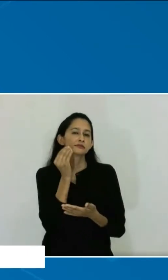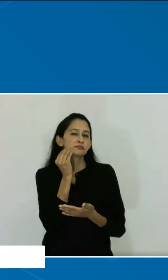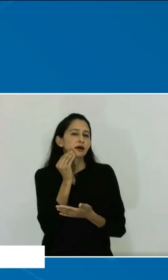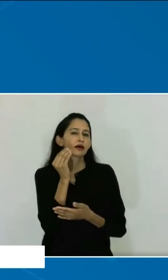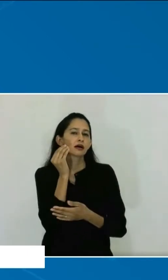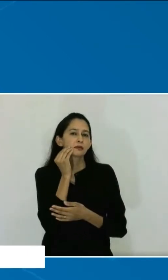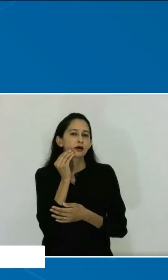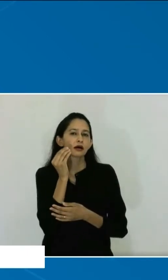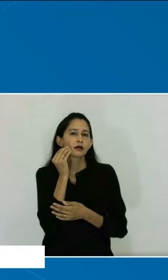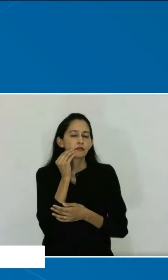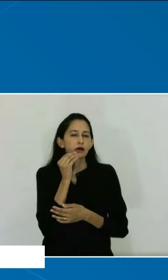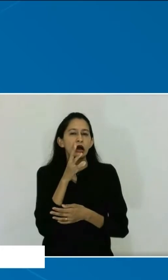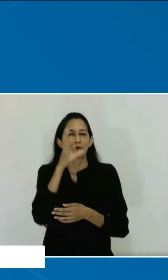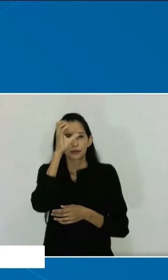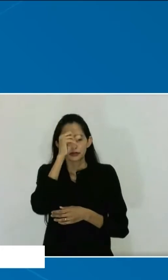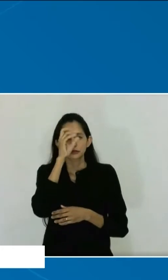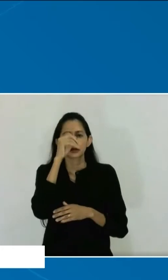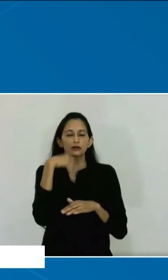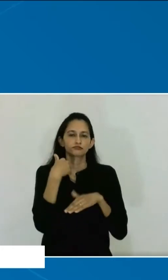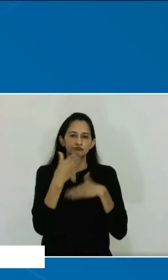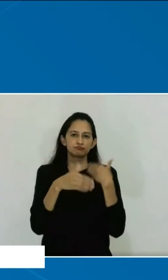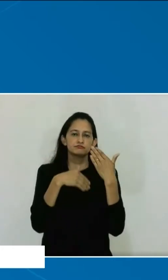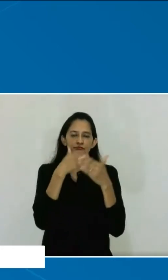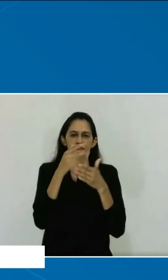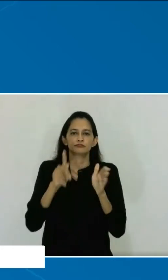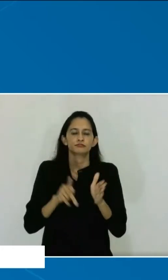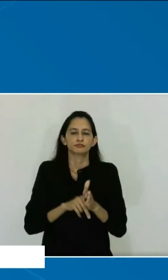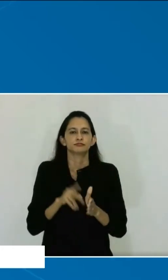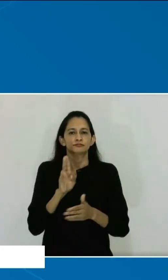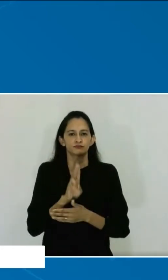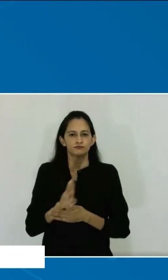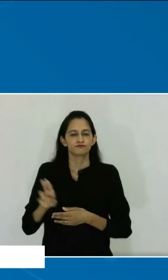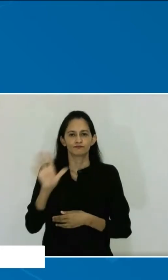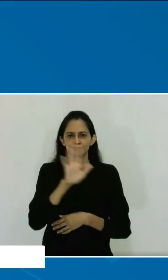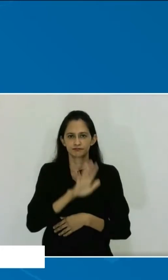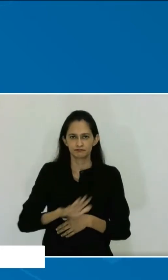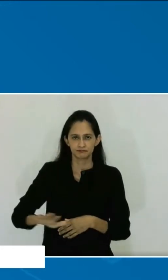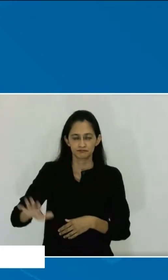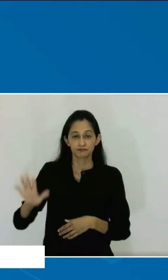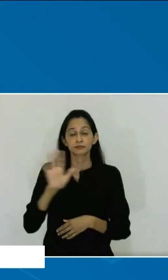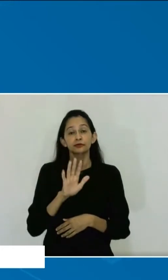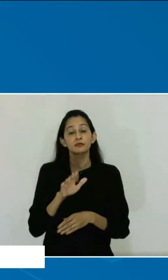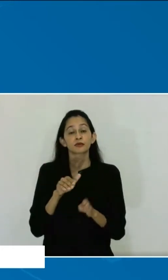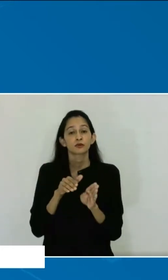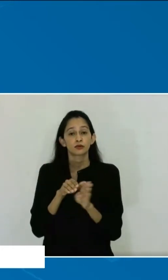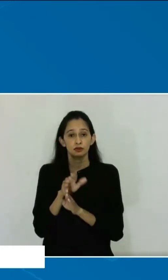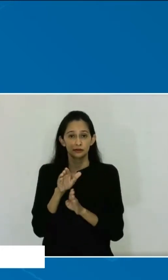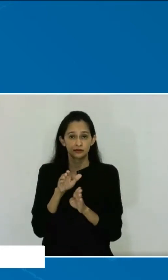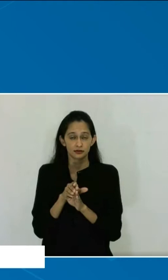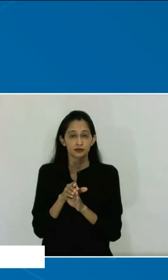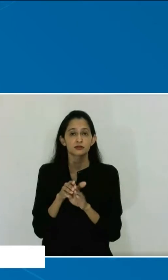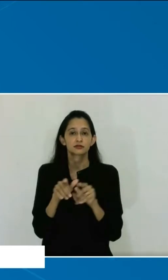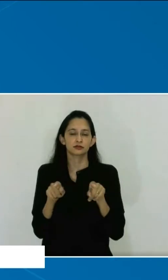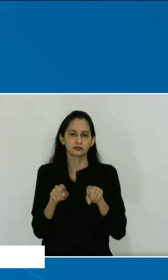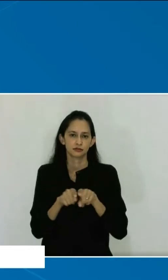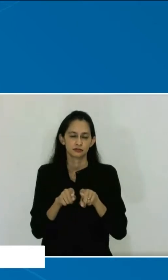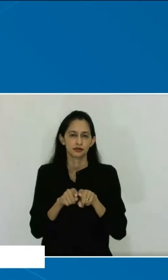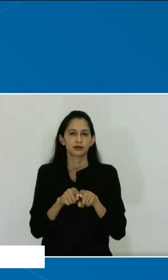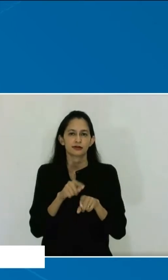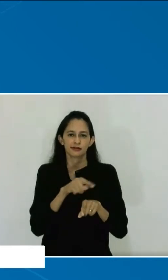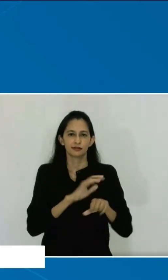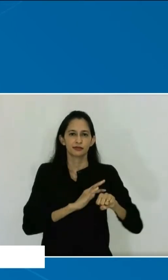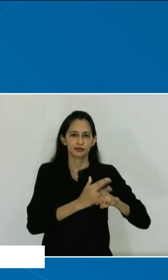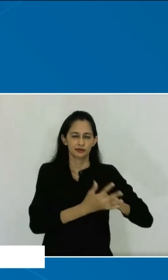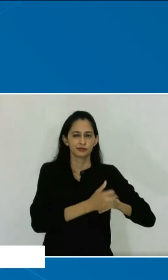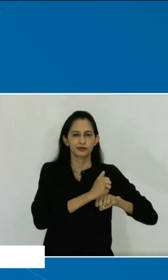muito aprendizado, né, para a universidade de maneira geral, e orienta, portanto, tanto pelo quadro da pandemia que